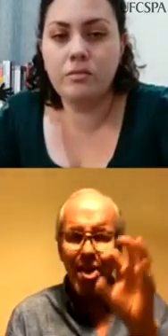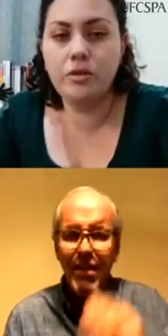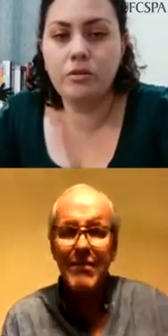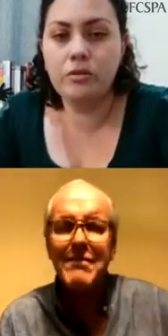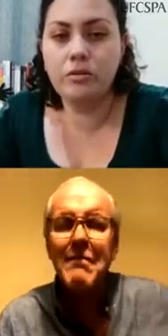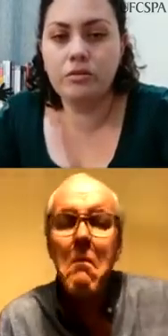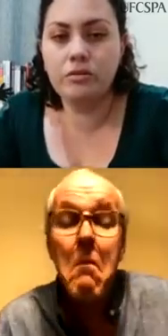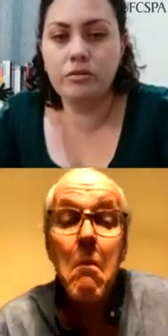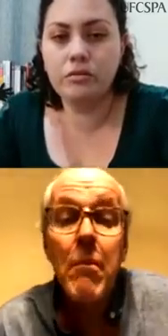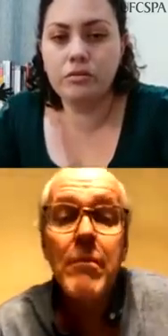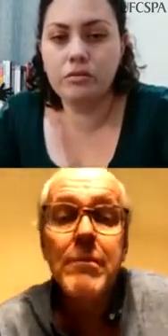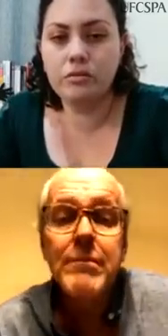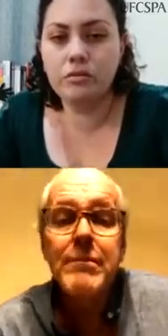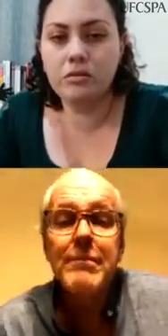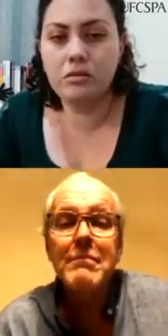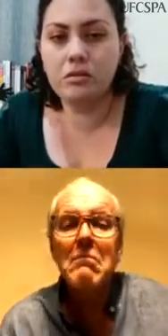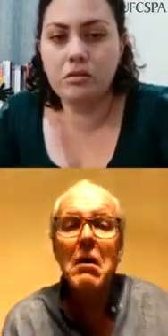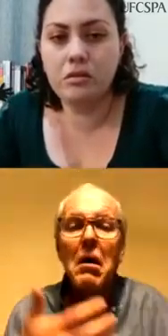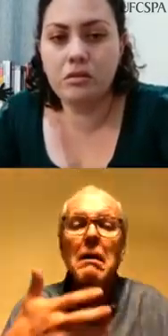Só um minuto.